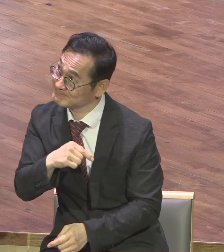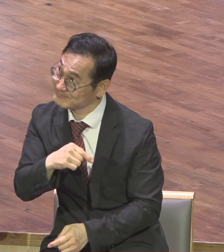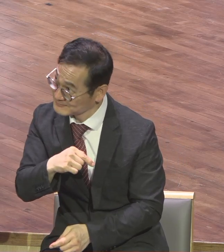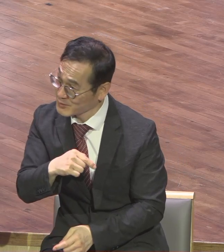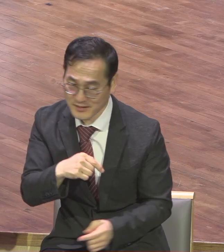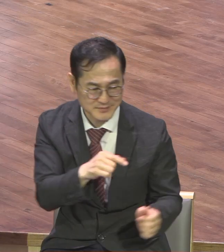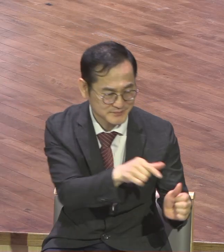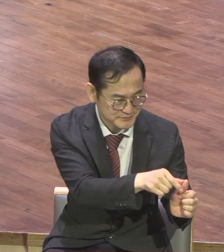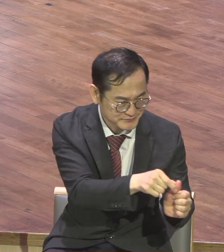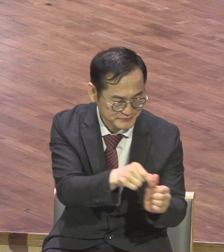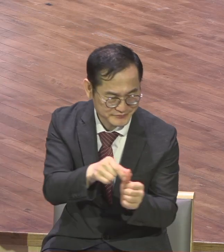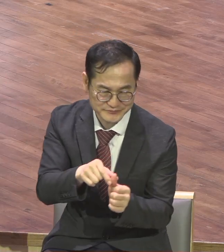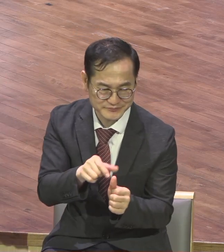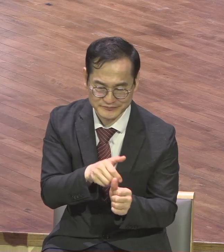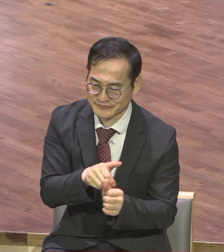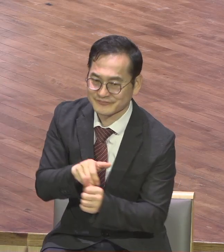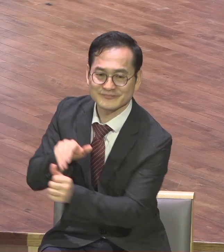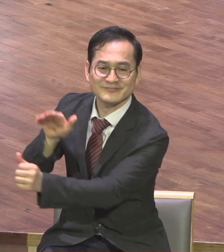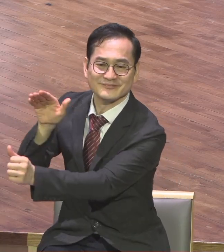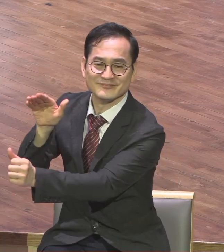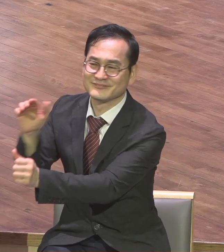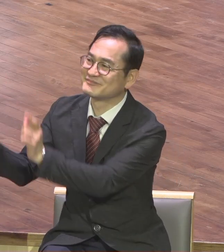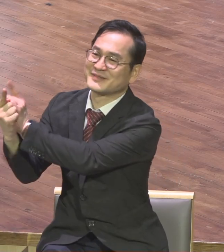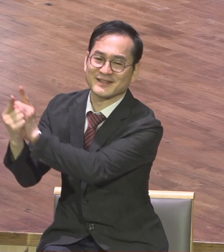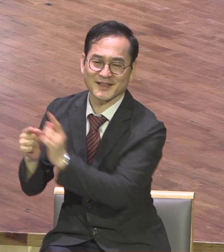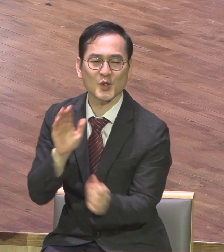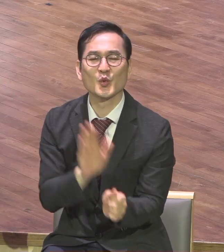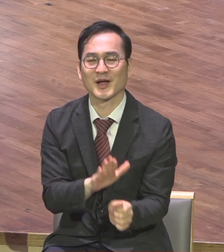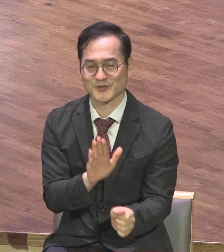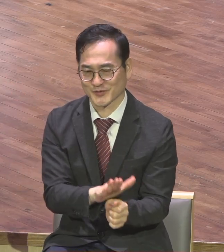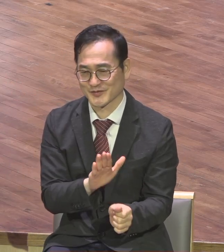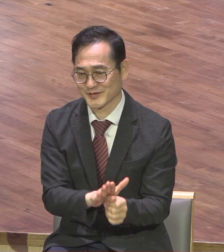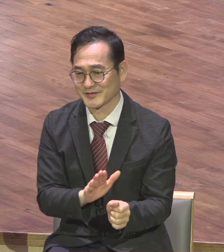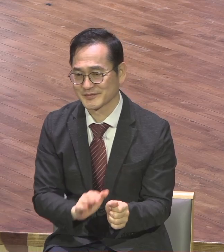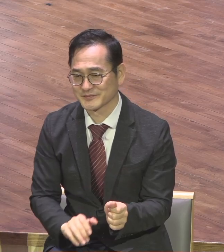하나님 앞에 나아갈 수도. 그래서 우리가 나온 거예요. 하나님 앞에 나와 예배하는 거예요.